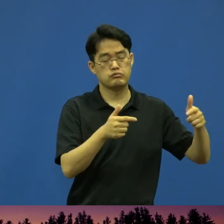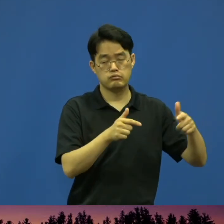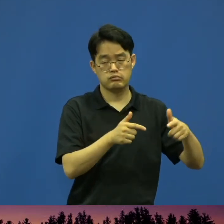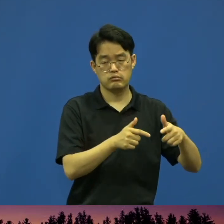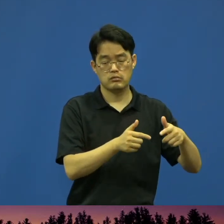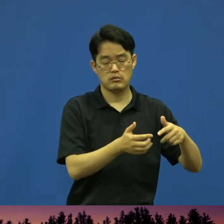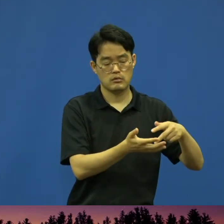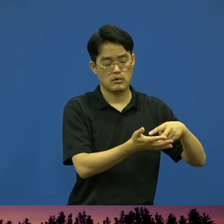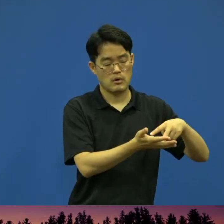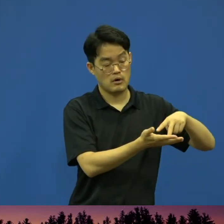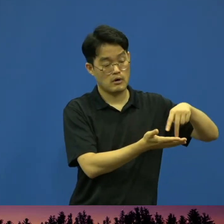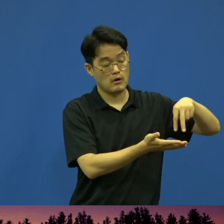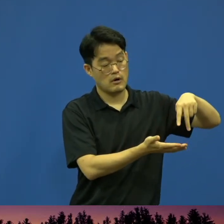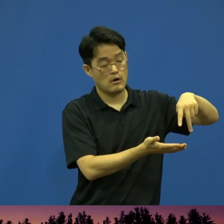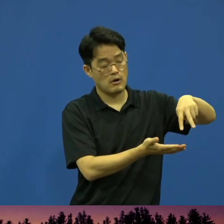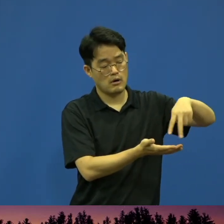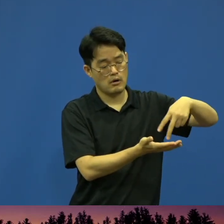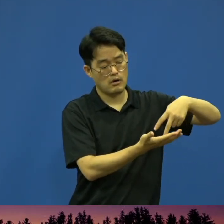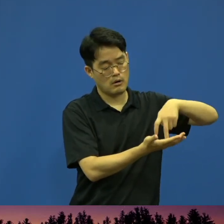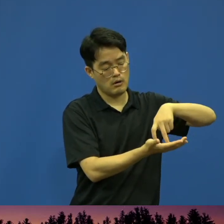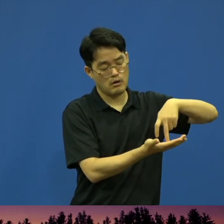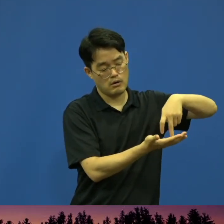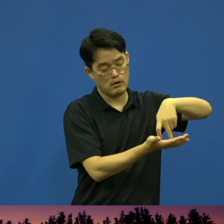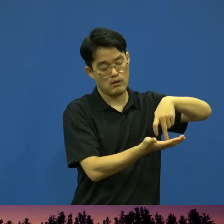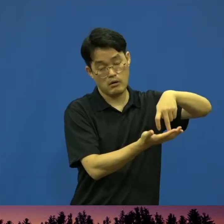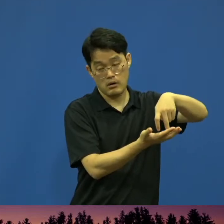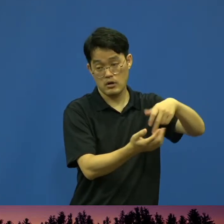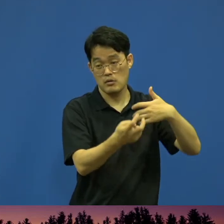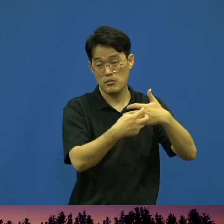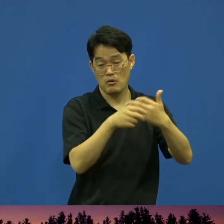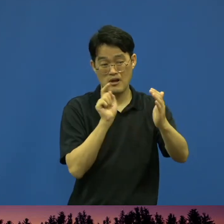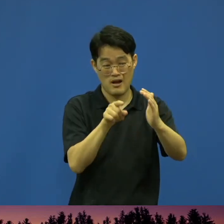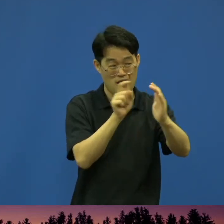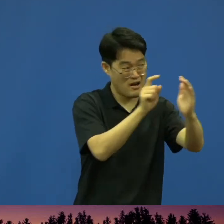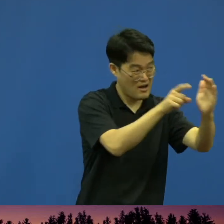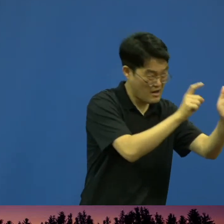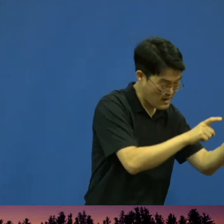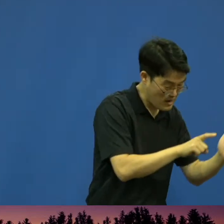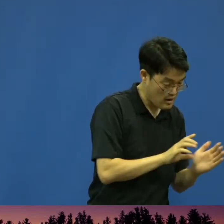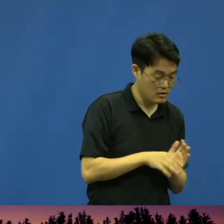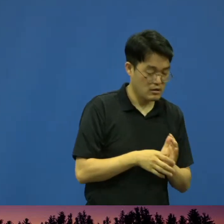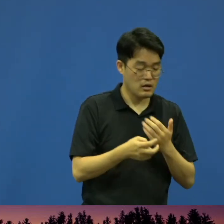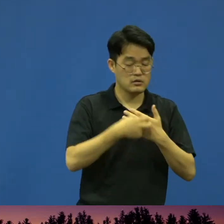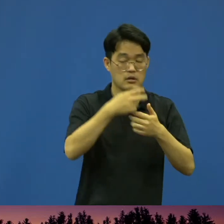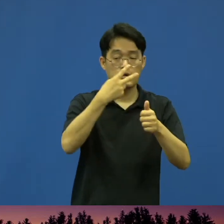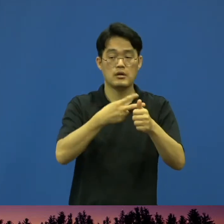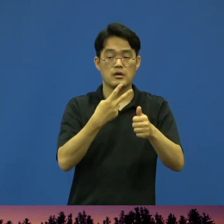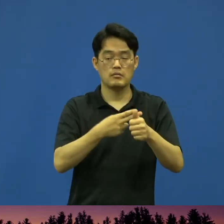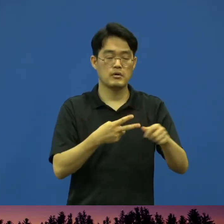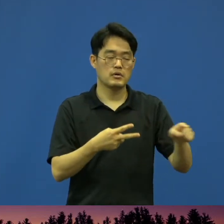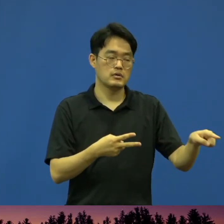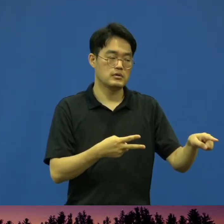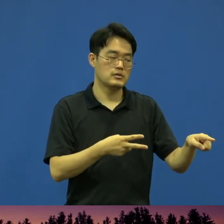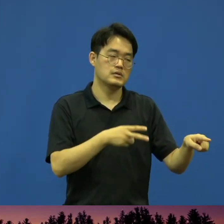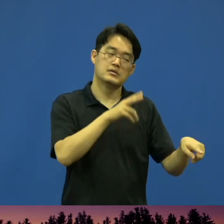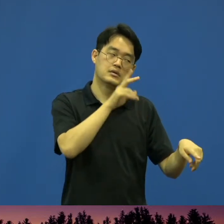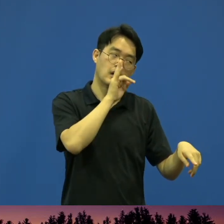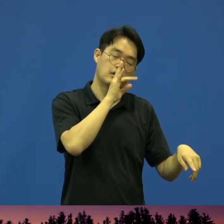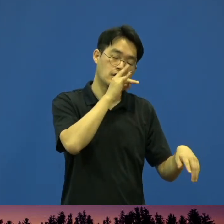그리고 이곳저곳 병원을 다 찾아다니며 의사에게 심각한 소리를 들었습니다. 그리고 결국에 발가락을 자르기